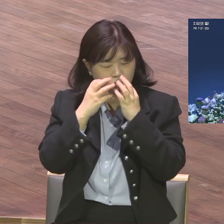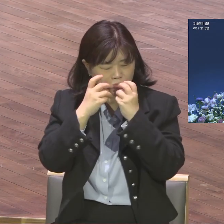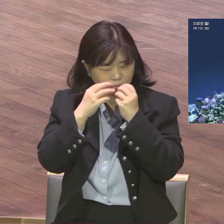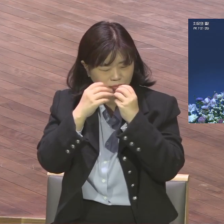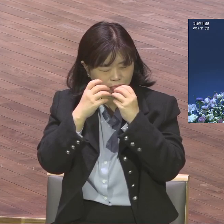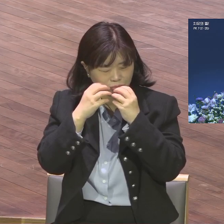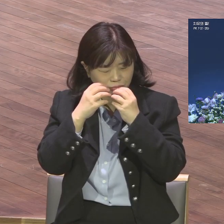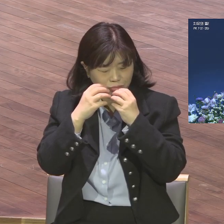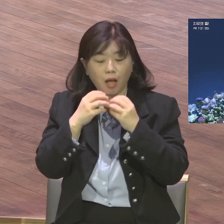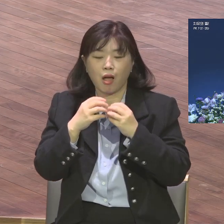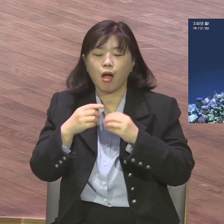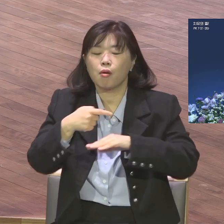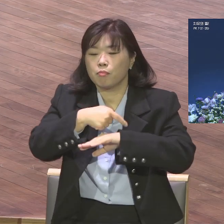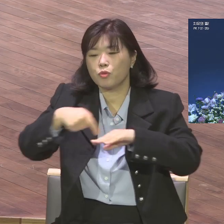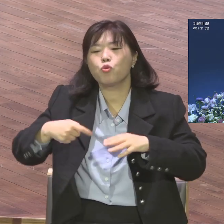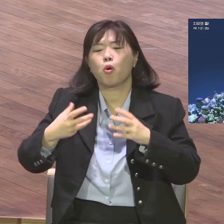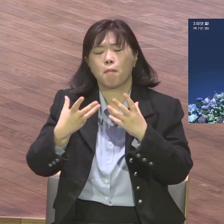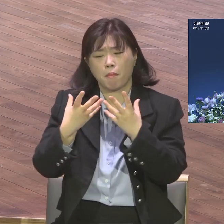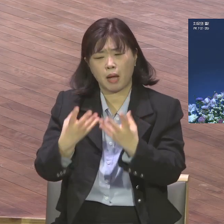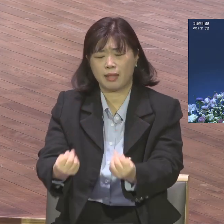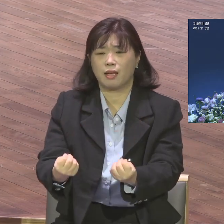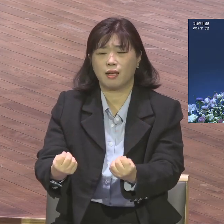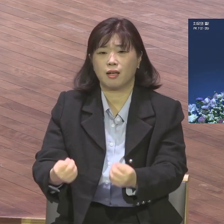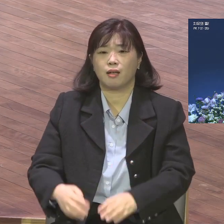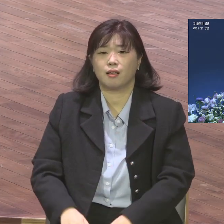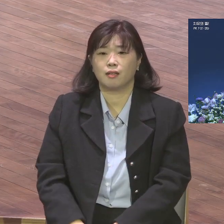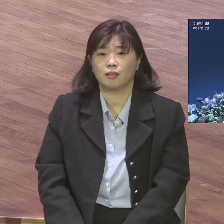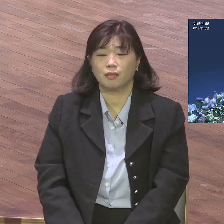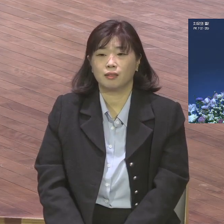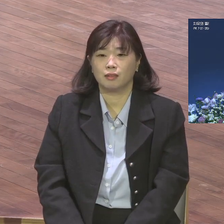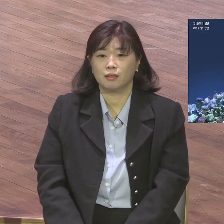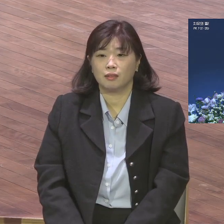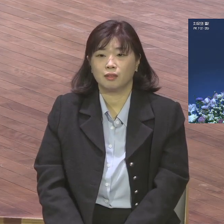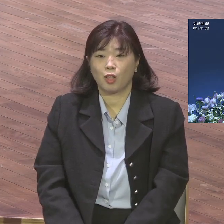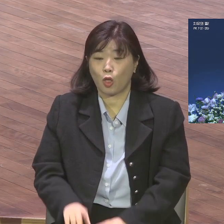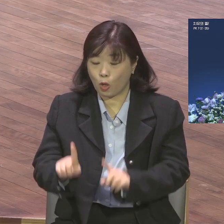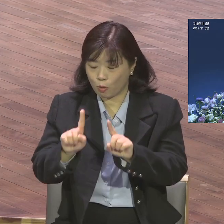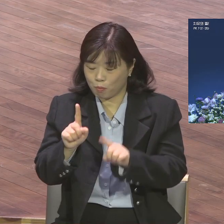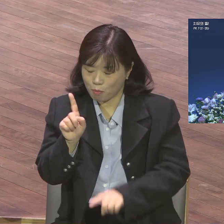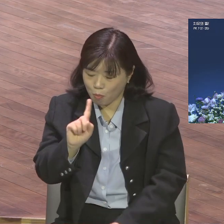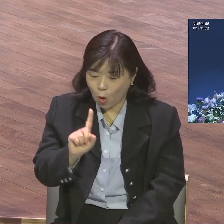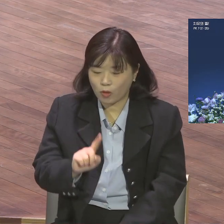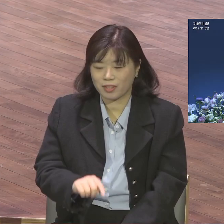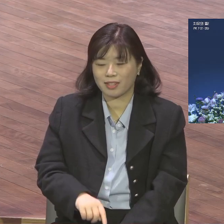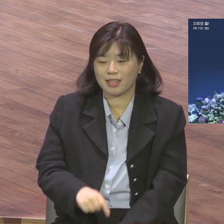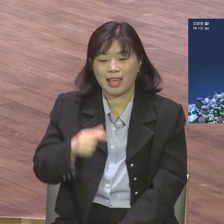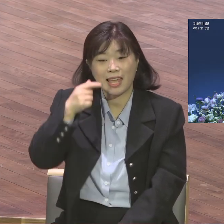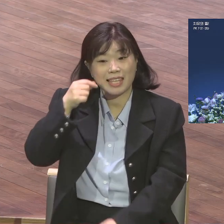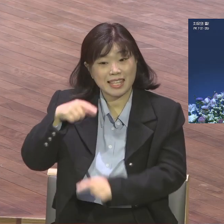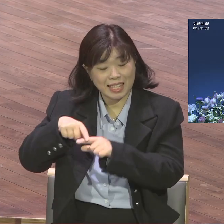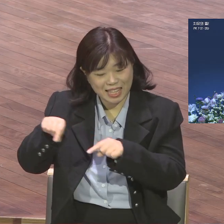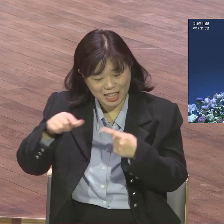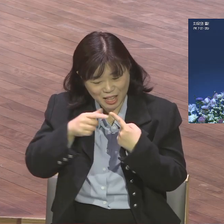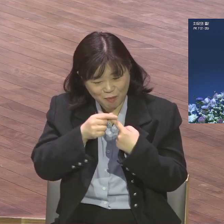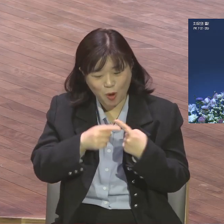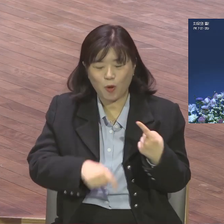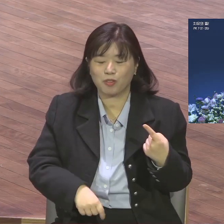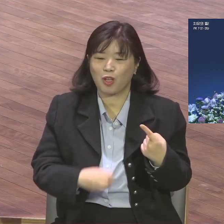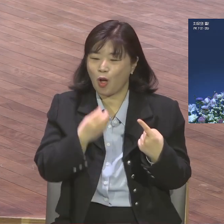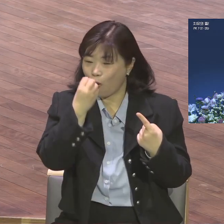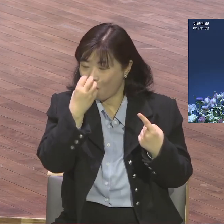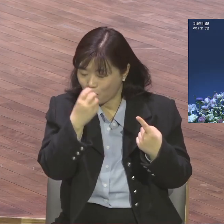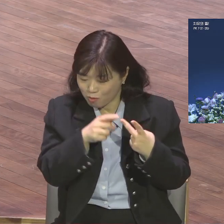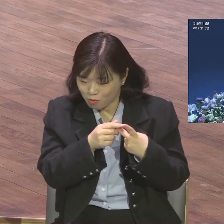놀라울 정도로 이 아시아에 한국, 일본, 뭐 홍콩, 싱가포르 외에 싹 다 가난 200불, 300불로 살아요.